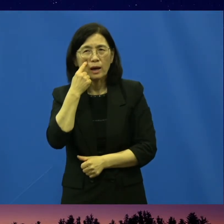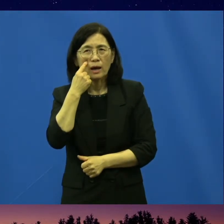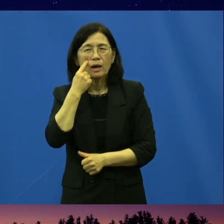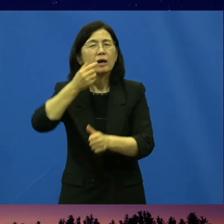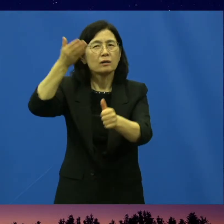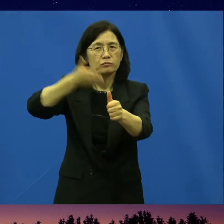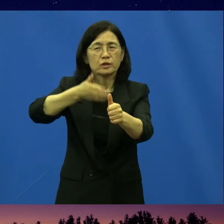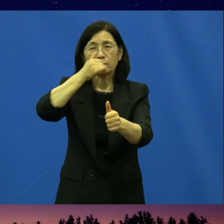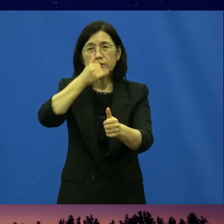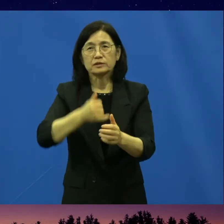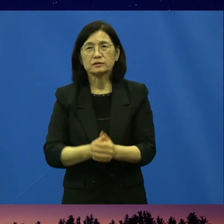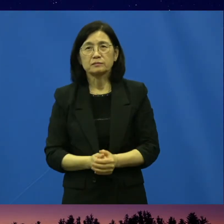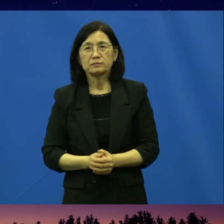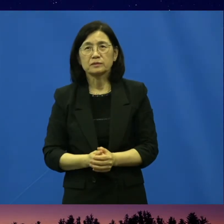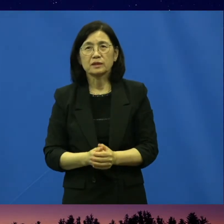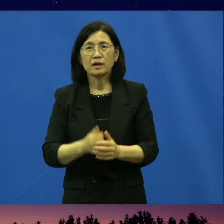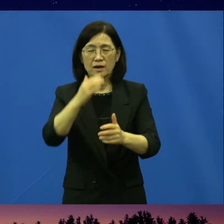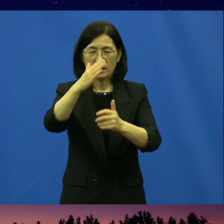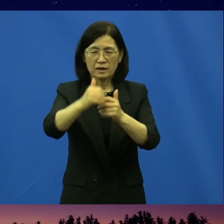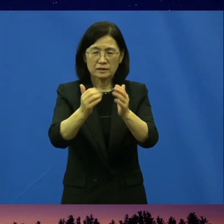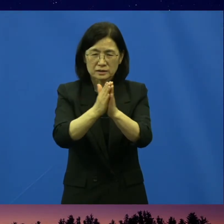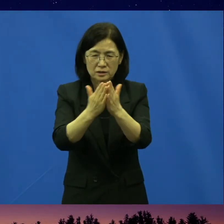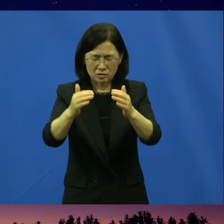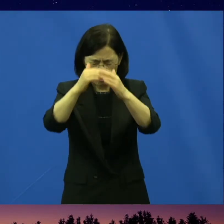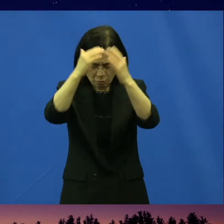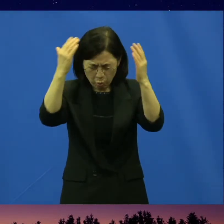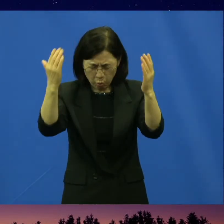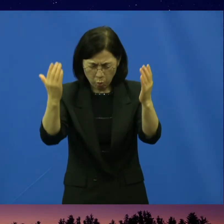여러분, 성경은 전체가 구원에 대한 얘기예요.